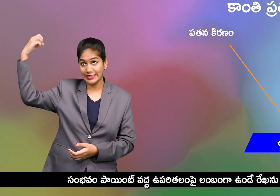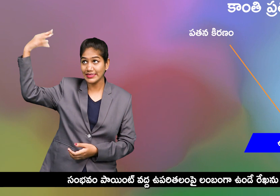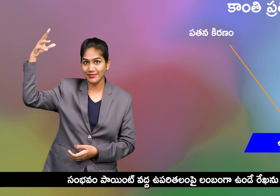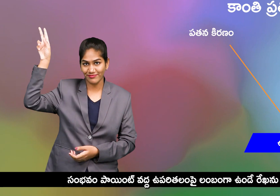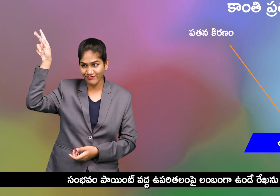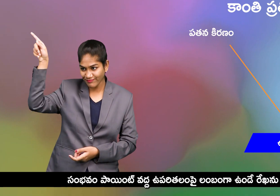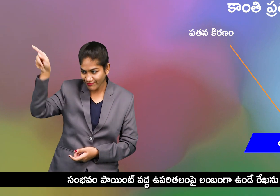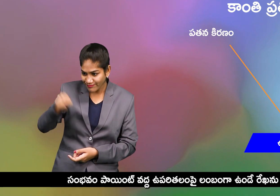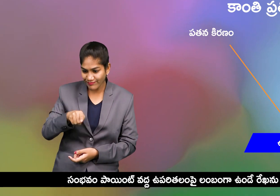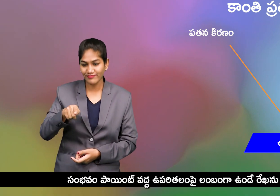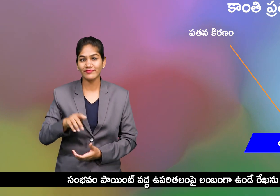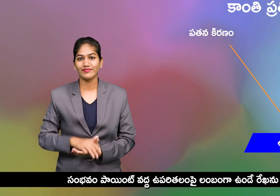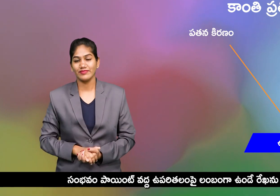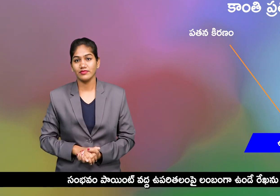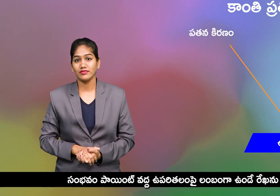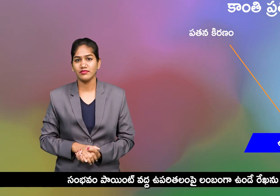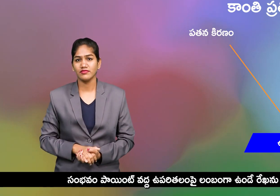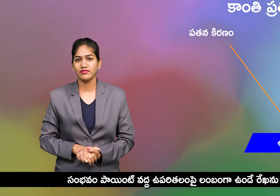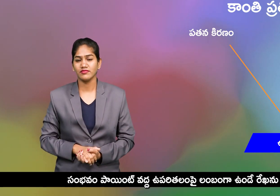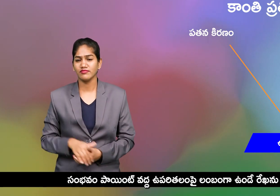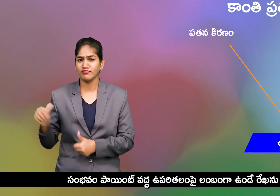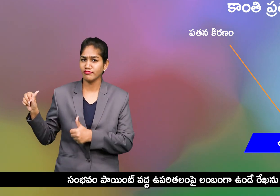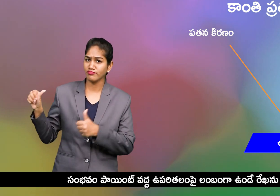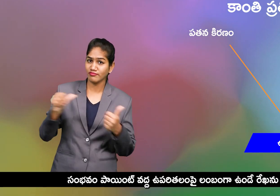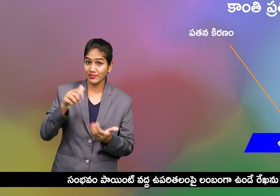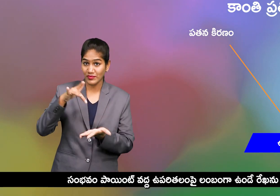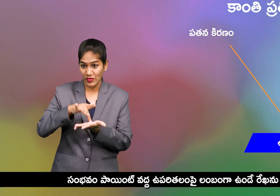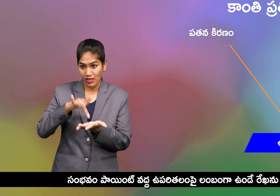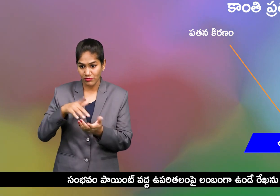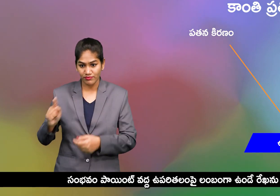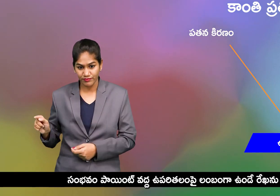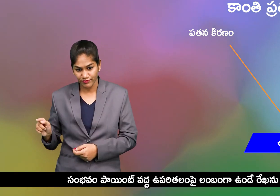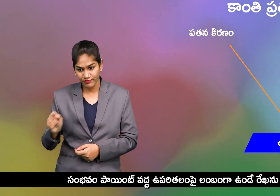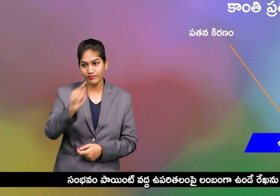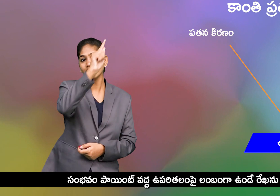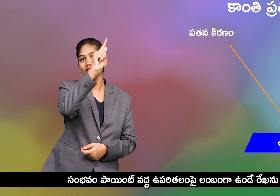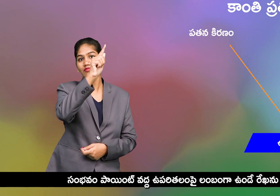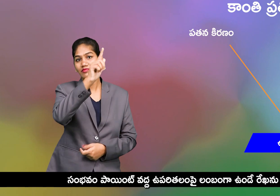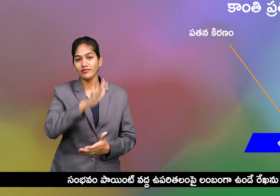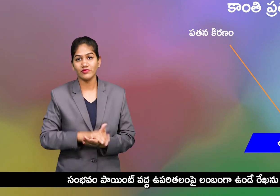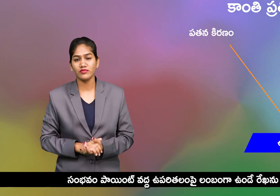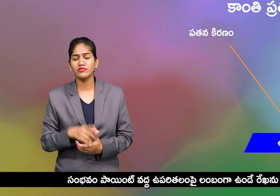సంభవం పాయింట్ వద్ద ఉపరితలంపై లంబంగా ఉండే రేఖను సాధారణం అంటారు.